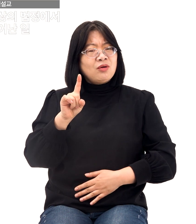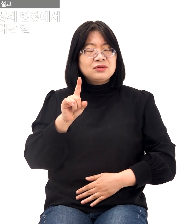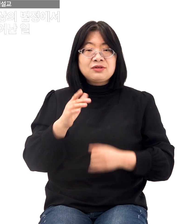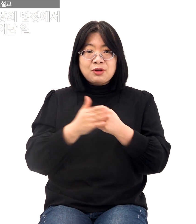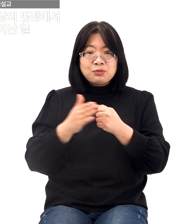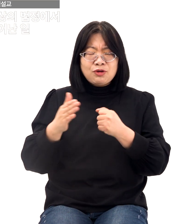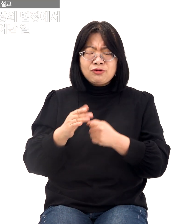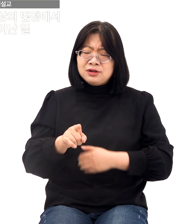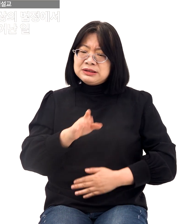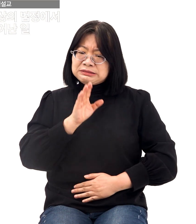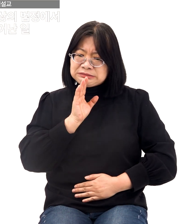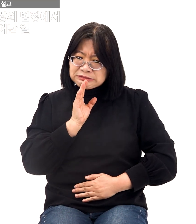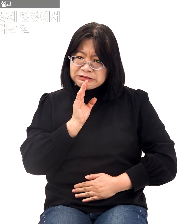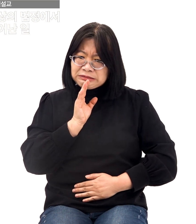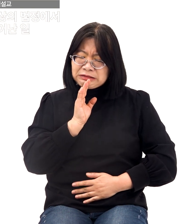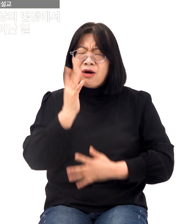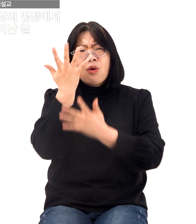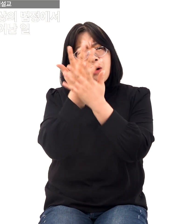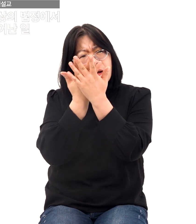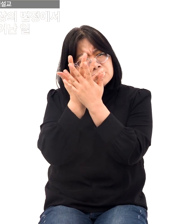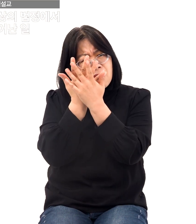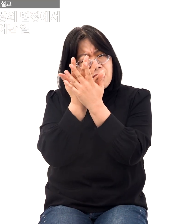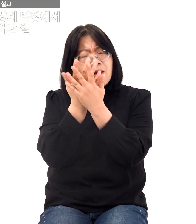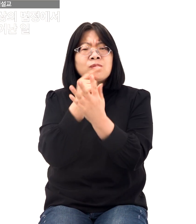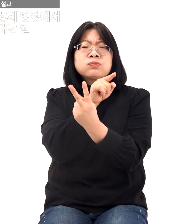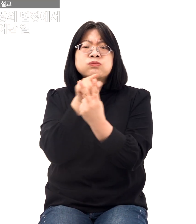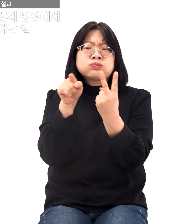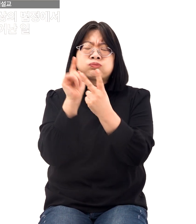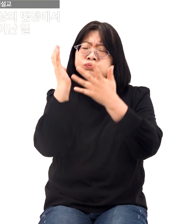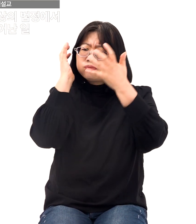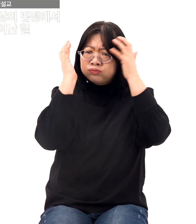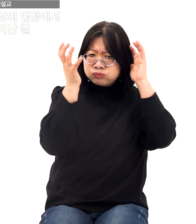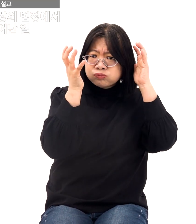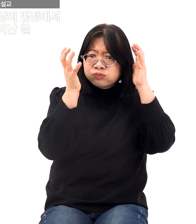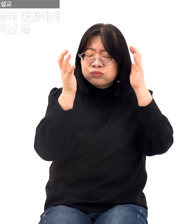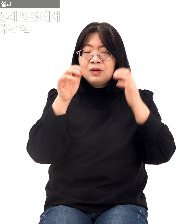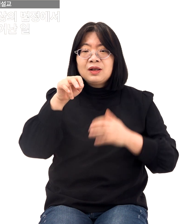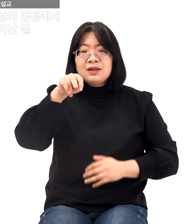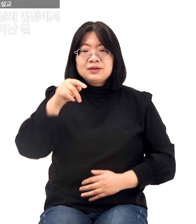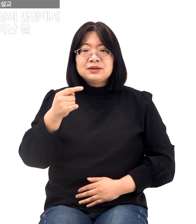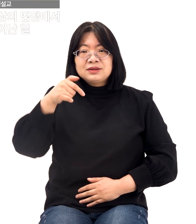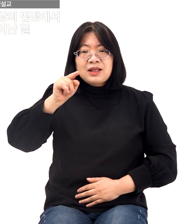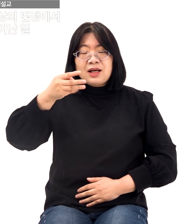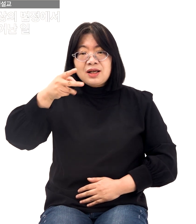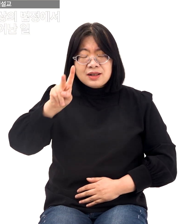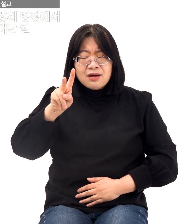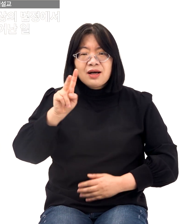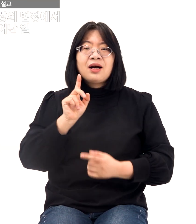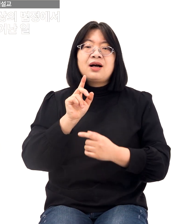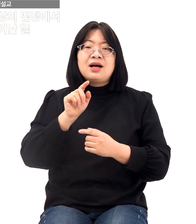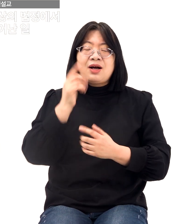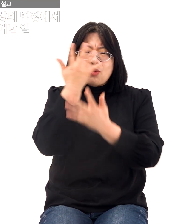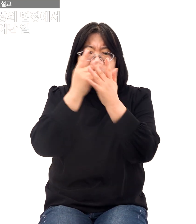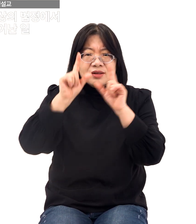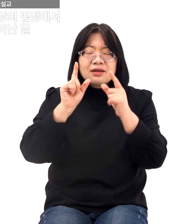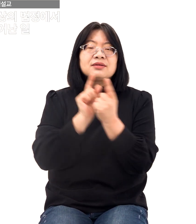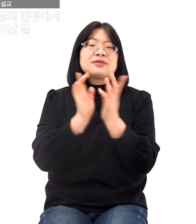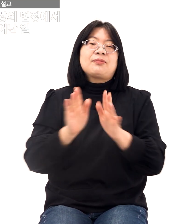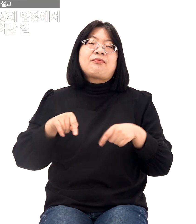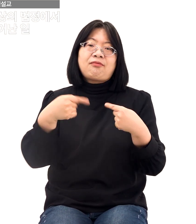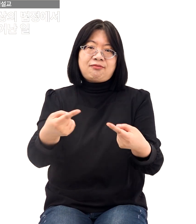환상인지 실제인지 헛갈릴 정도로 스가랴가 이 환상에 직접 참여를